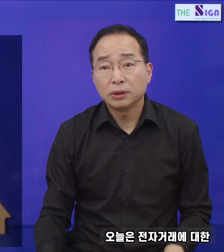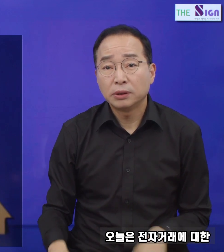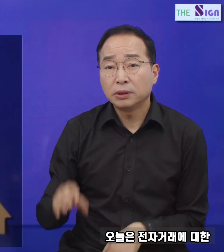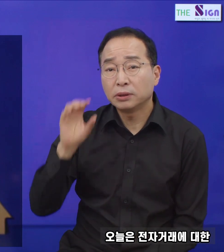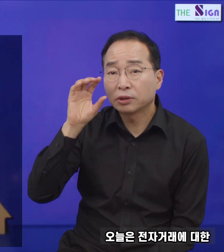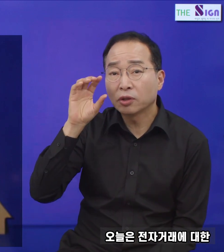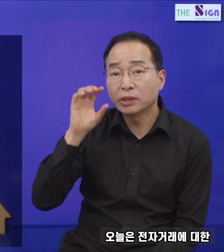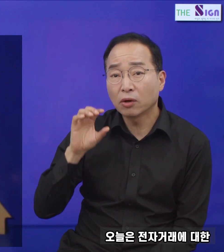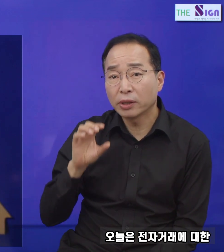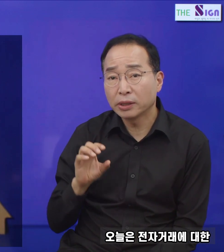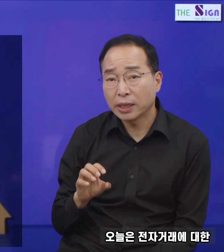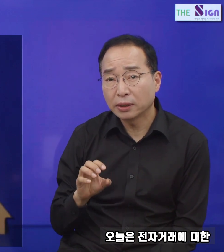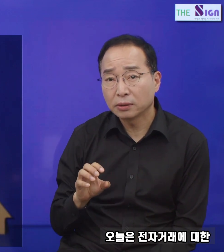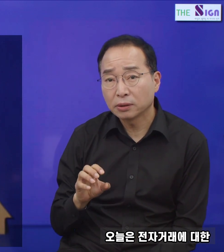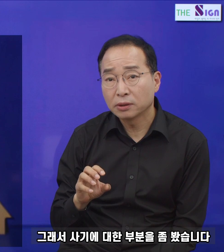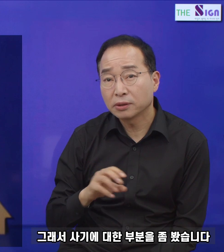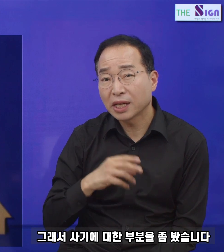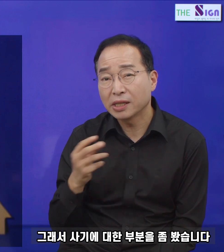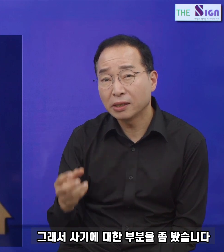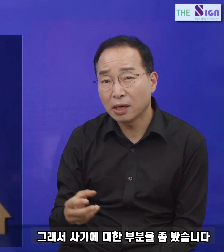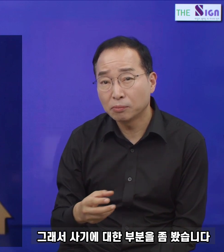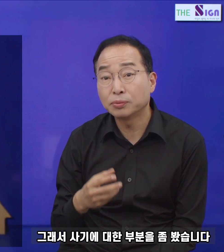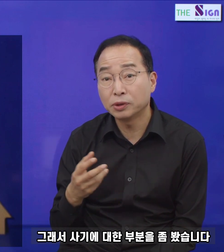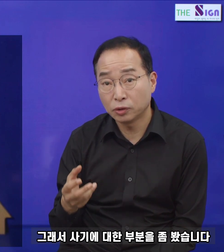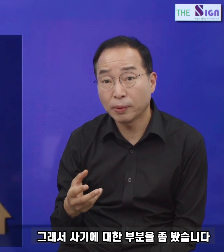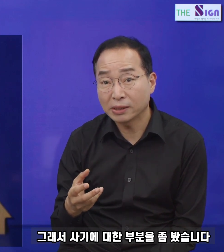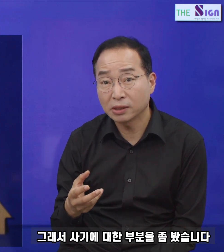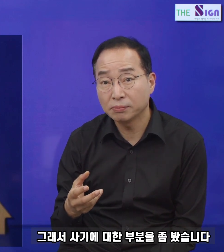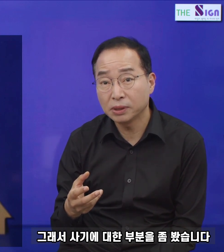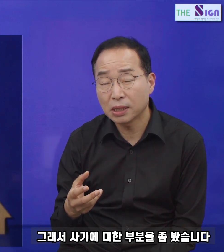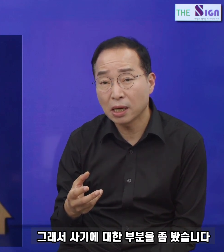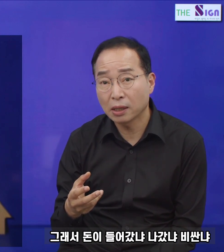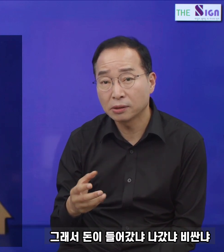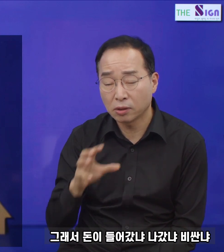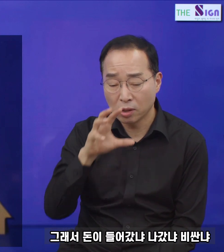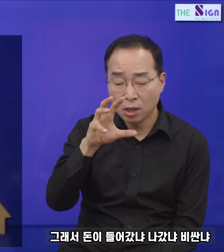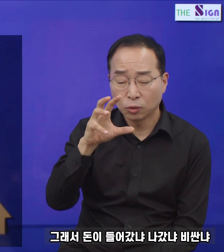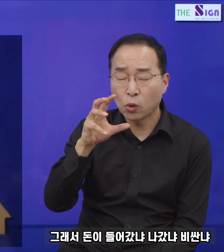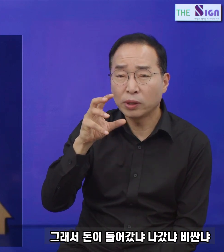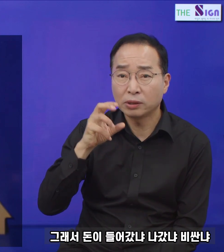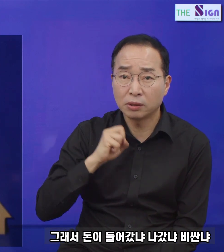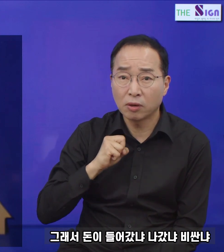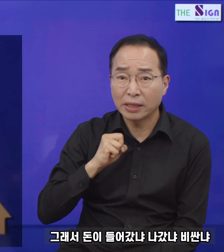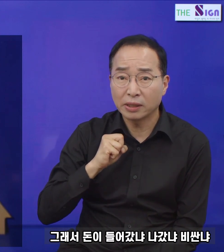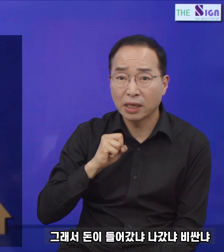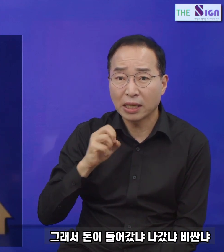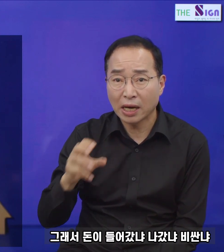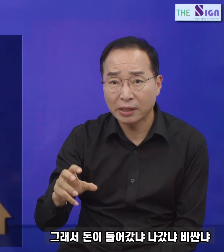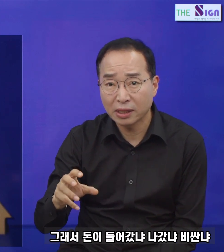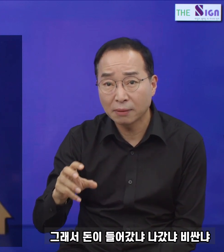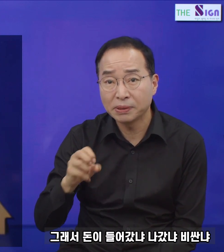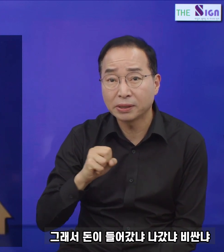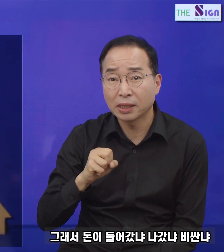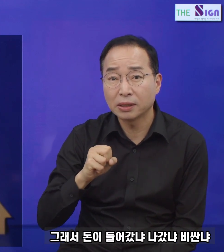이 전자거래에 대한 그래서 사기에 대한 부분을 좀 봤습니다. 그래서 돈이 들어갔냐 나갔냐 비쌌냐